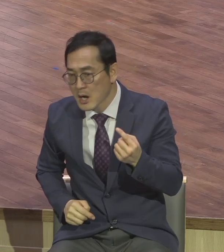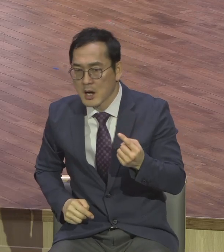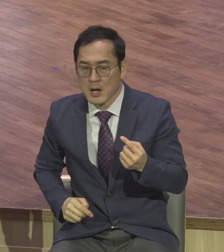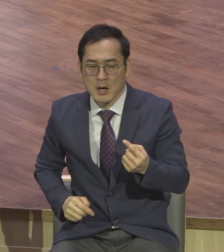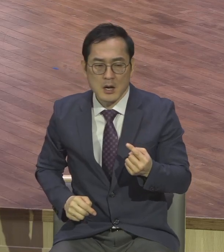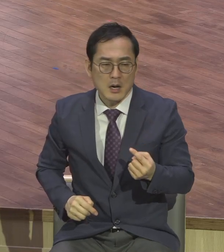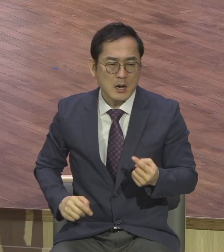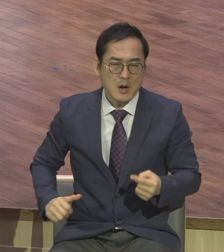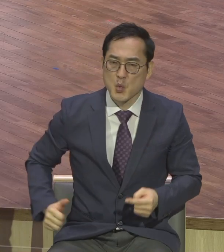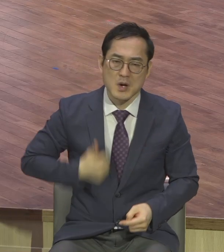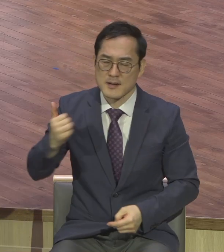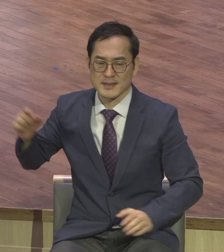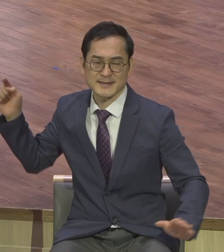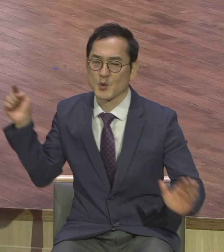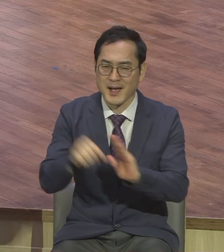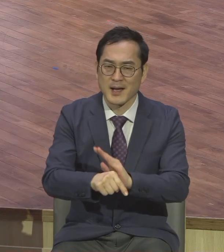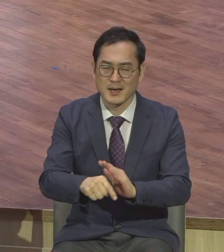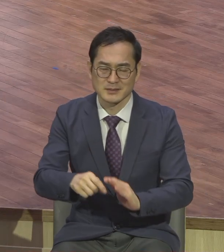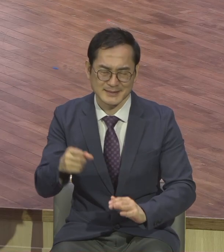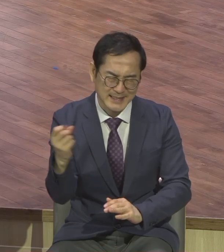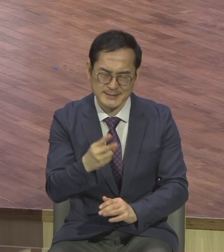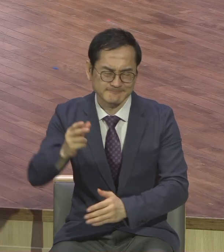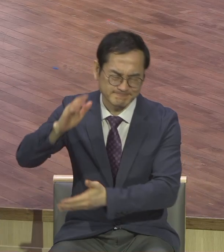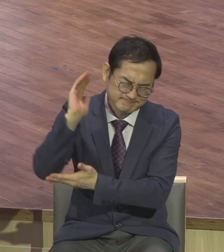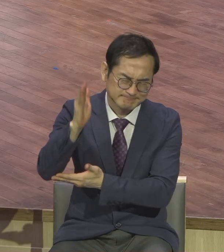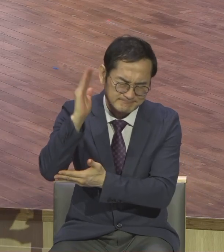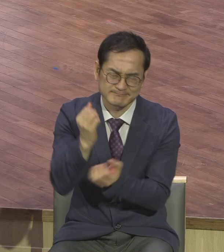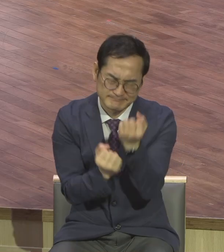바울은 19절에 다시 한번